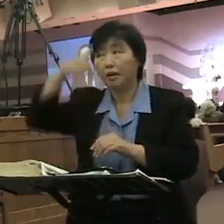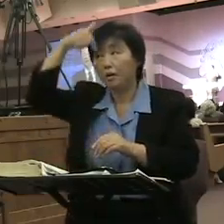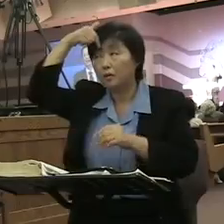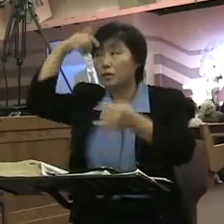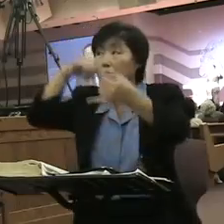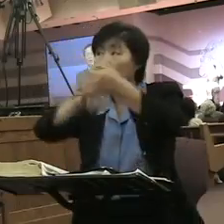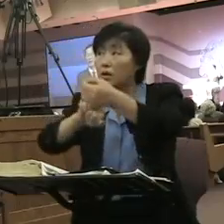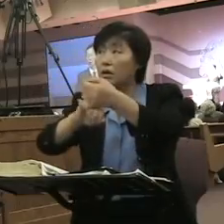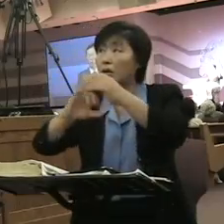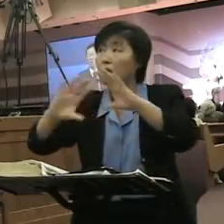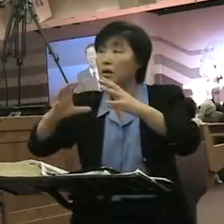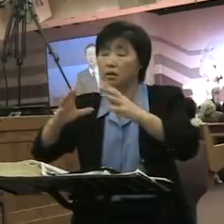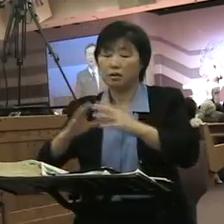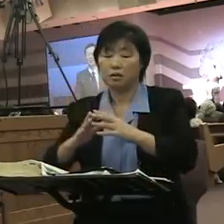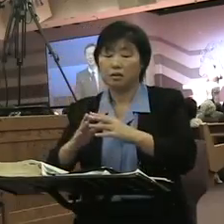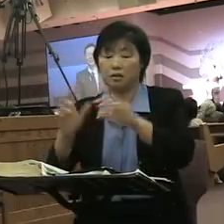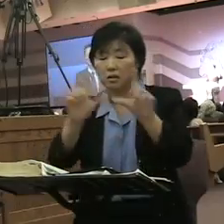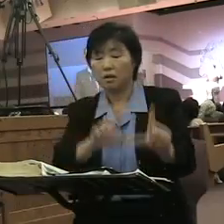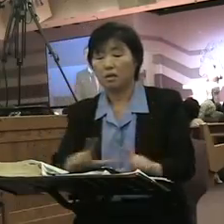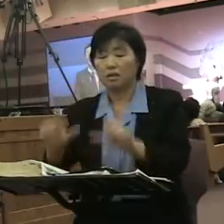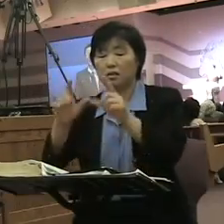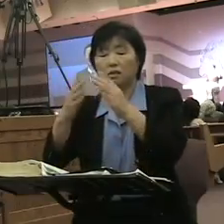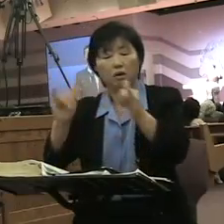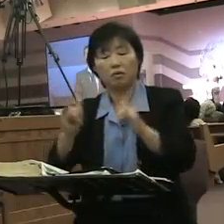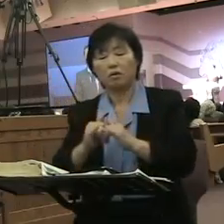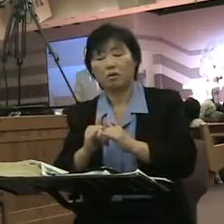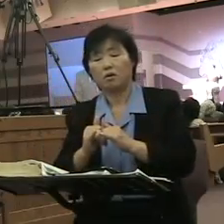구약시대에 살았던 사람들과는